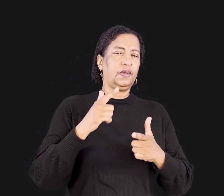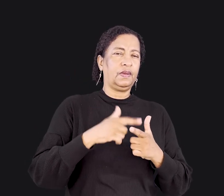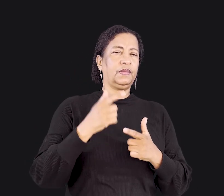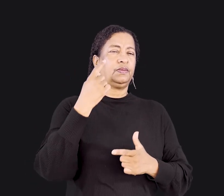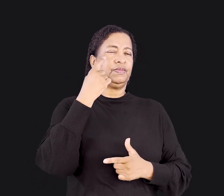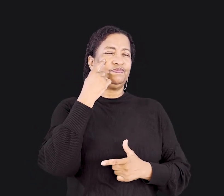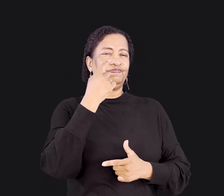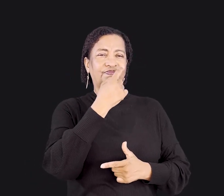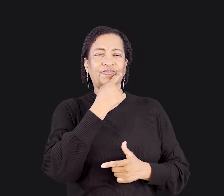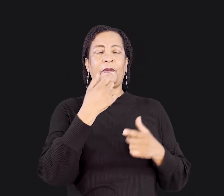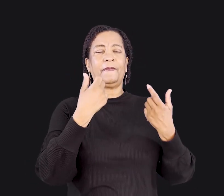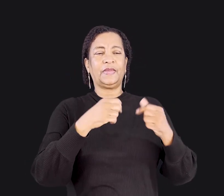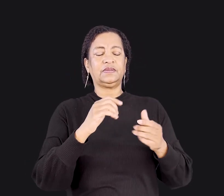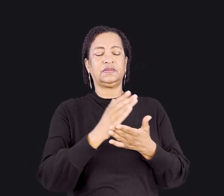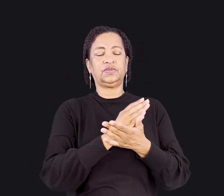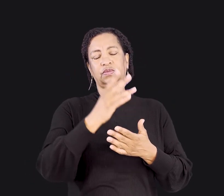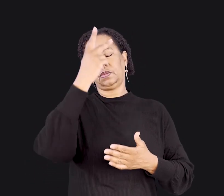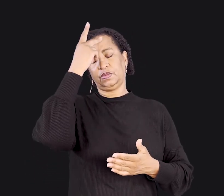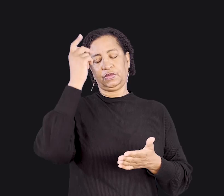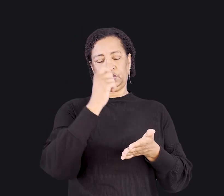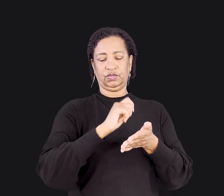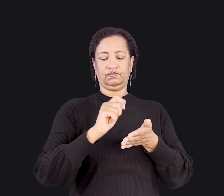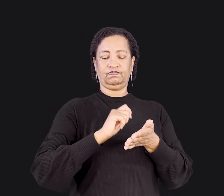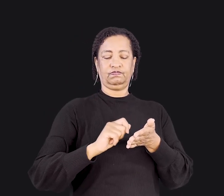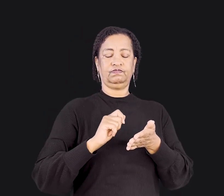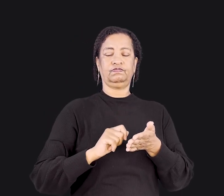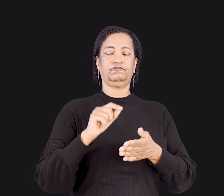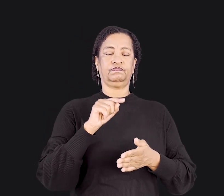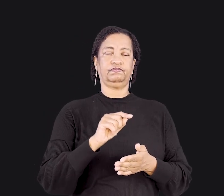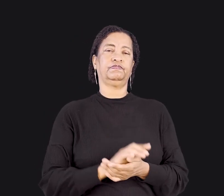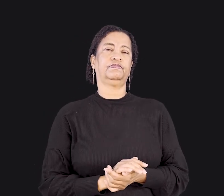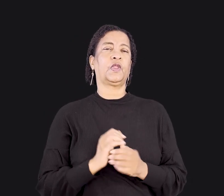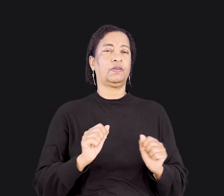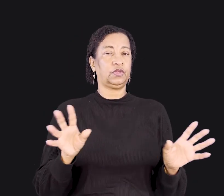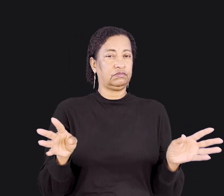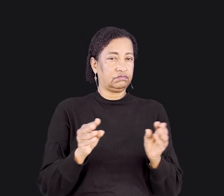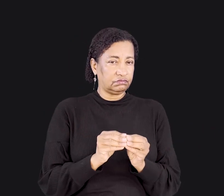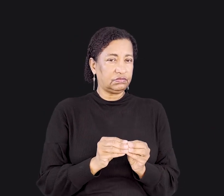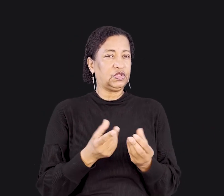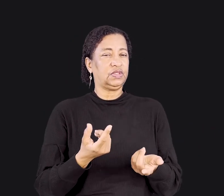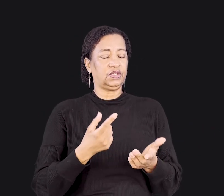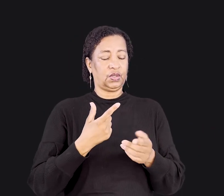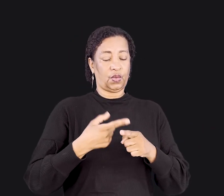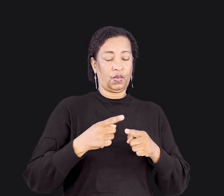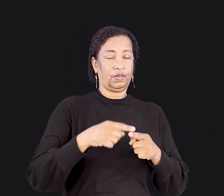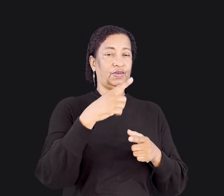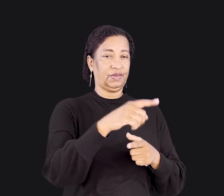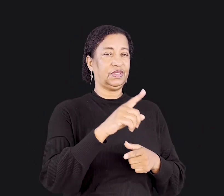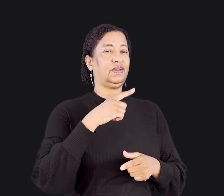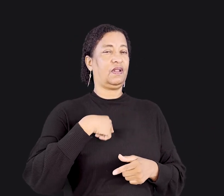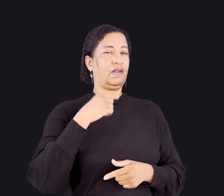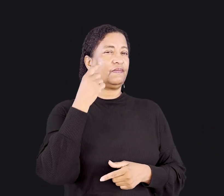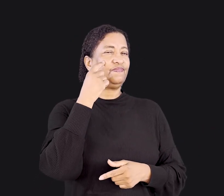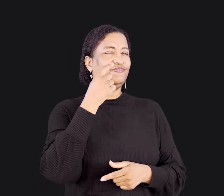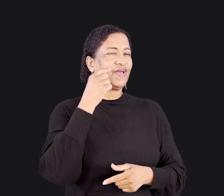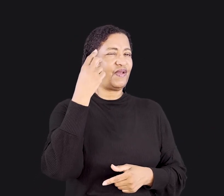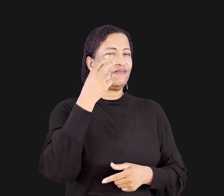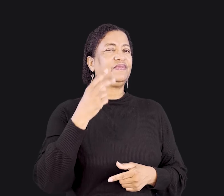visão? Ele precisava mesmo de alguém que escrevesse para ele. Podemos concluir que o seu espinho na carne era um problema de visão que o levou a